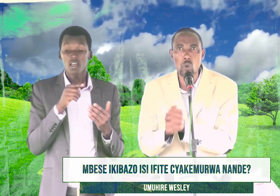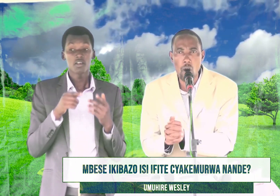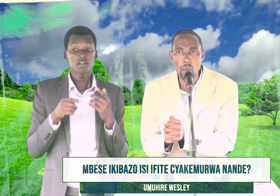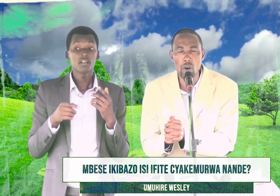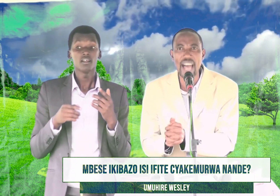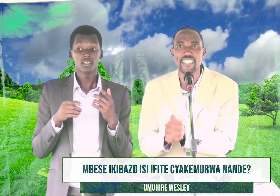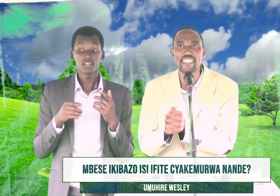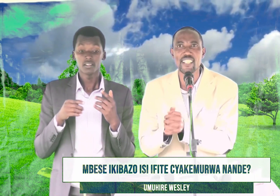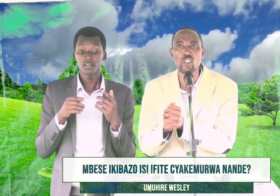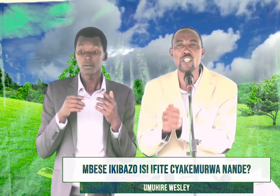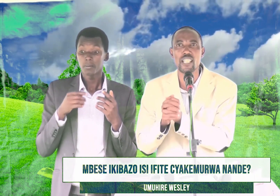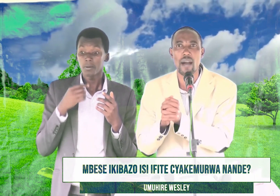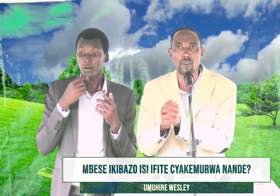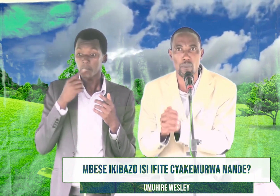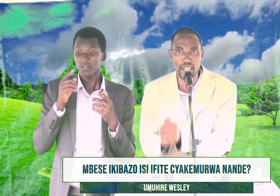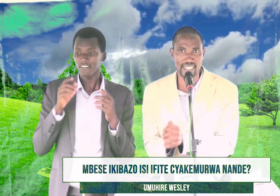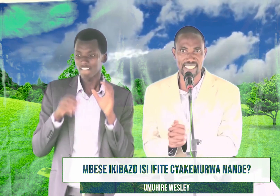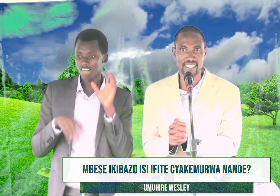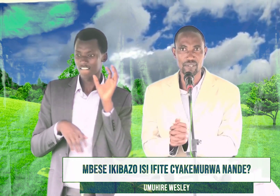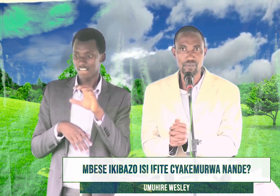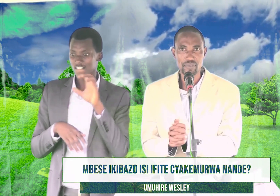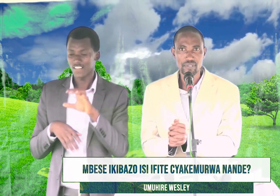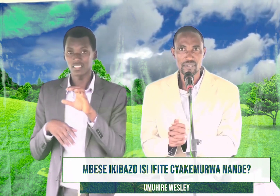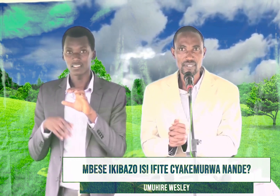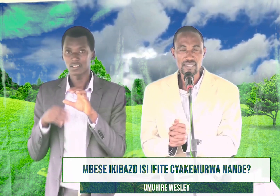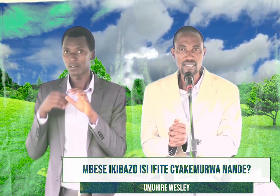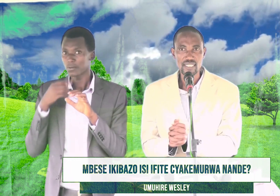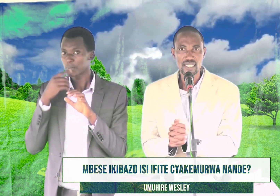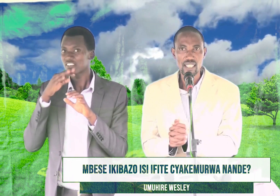umuti wo kubomora igihe cyose bakomeretse.